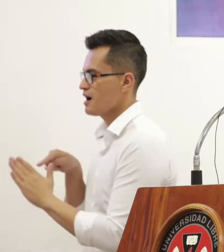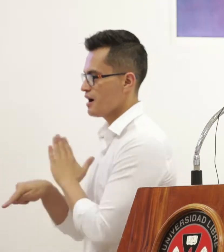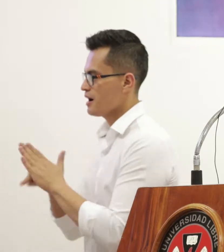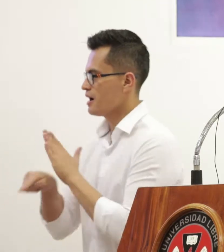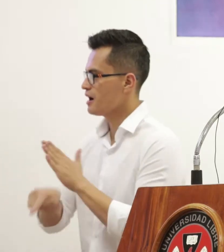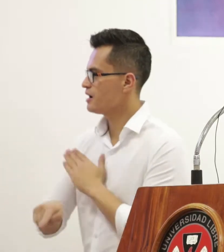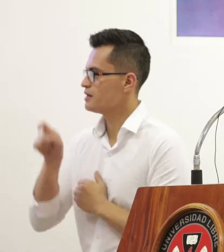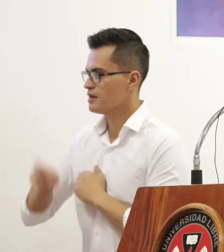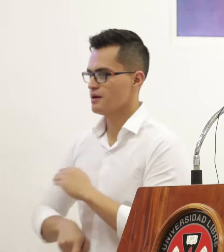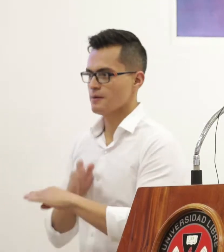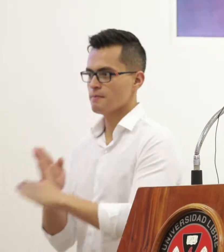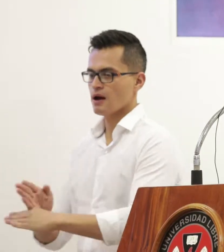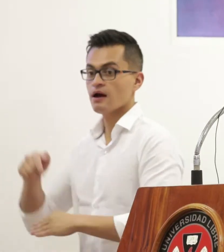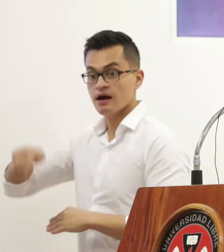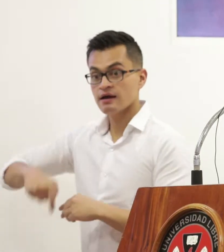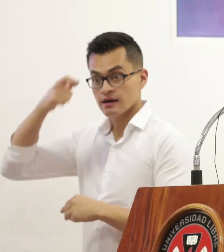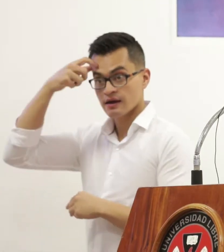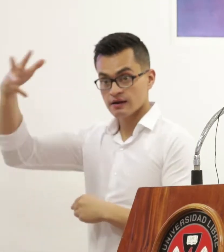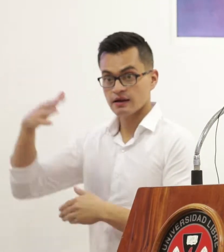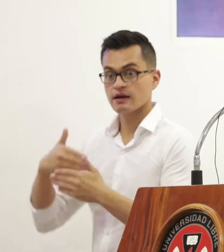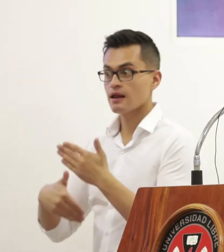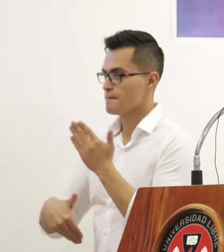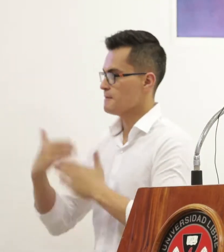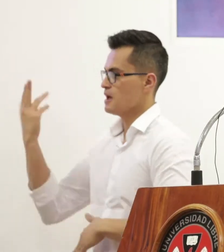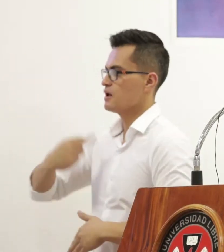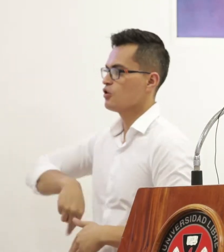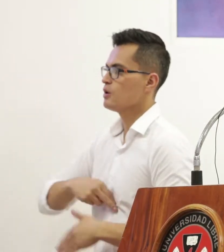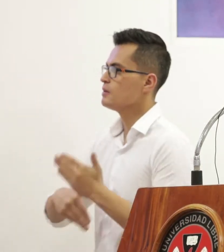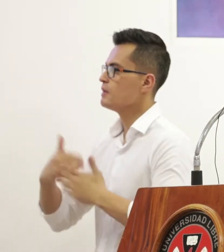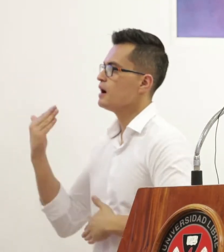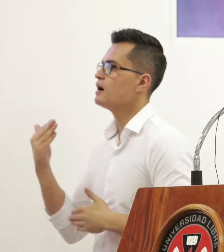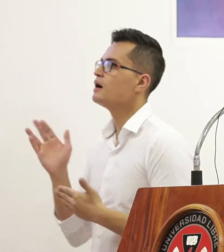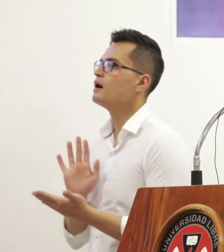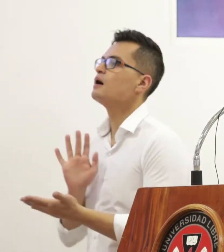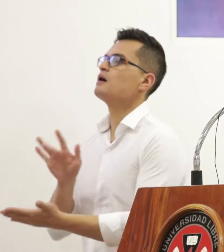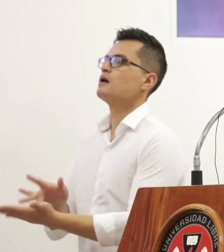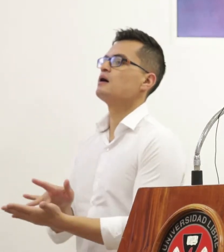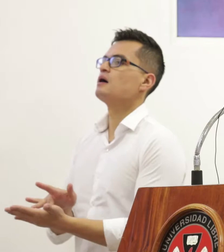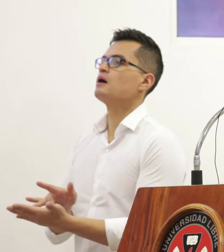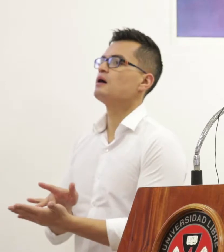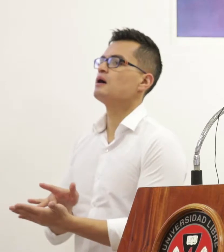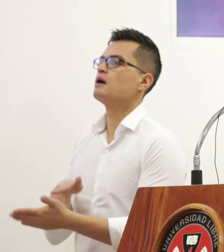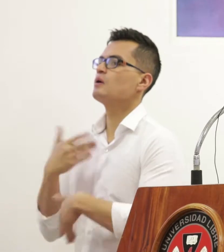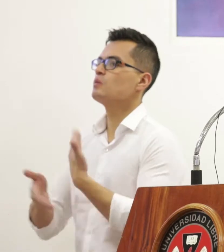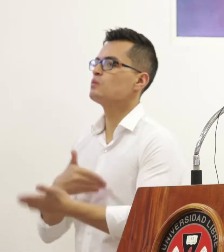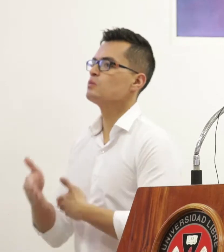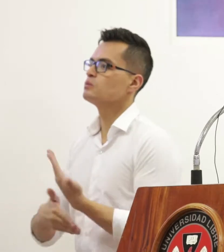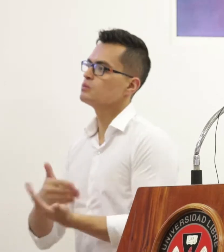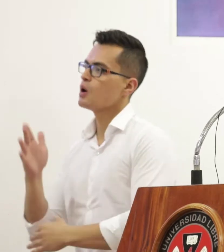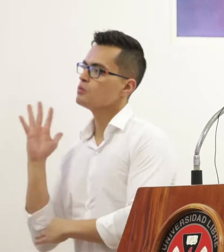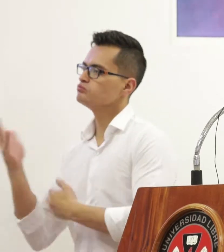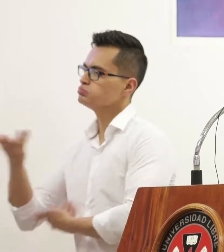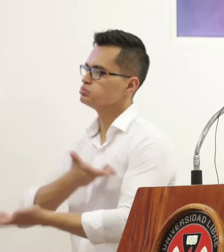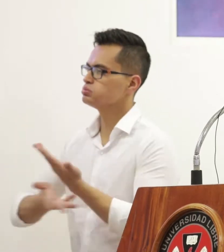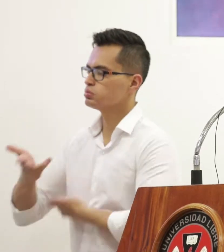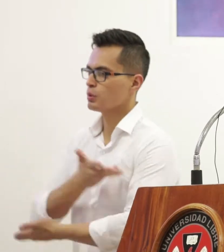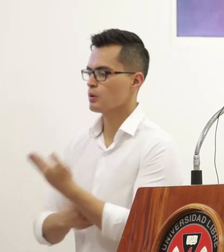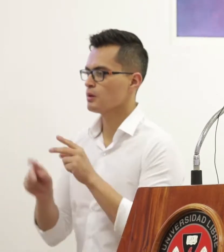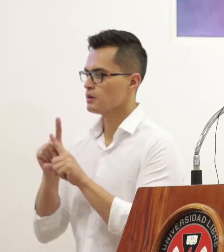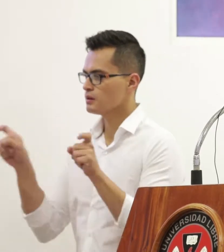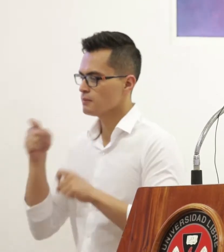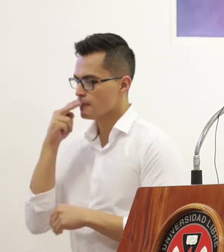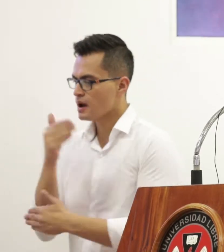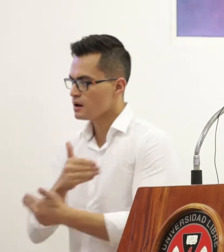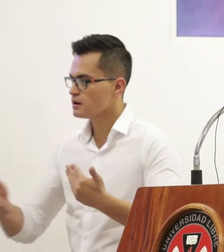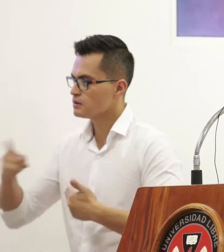pasado y fuimos los primeros que lo hicimos, la primera audiencia contra la explotación sexual de niños, niñas y adolescentes. Y a